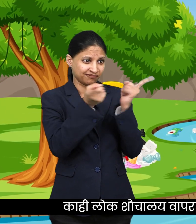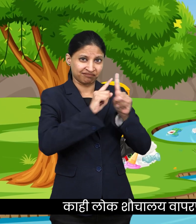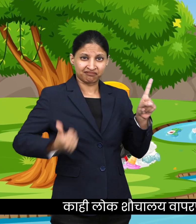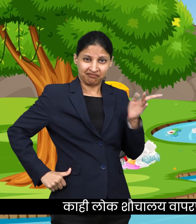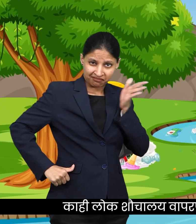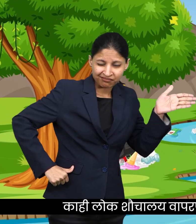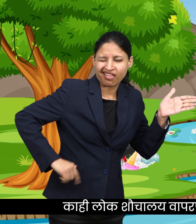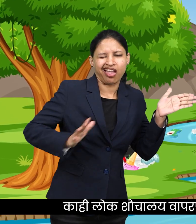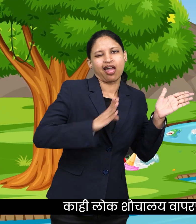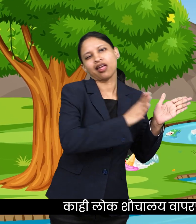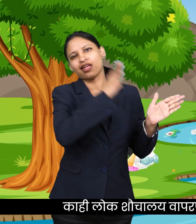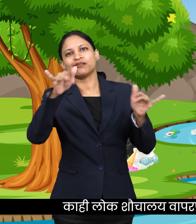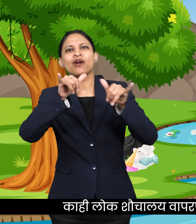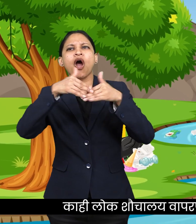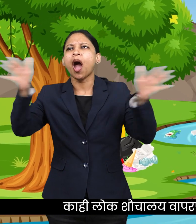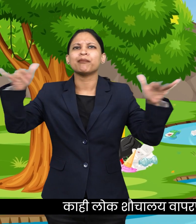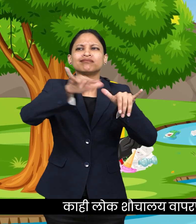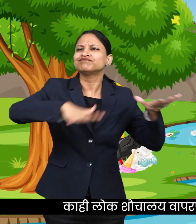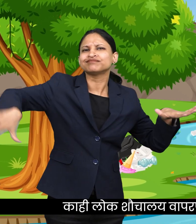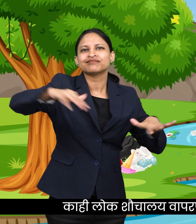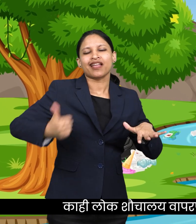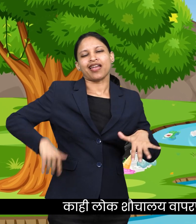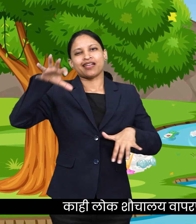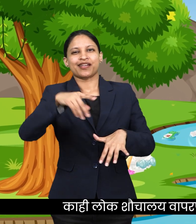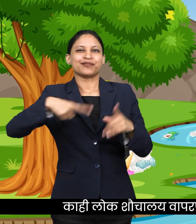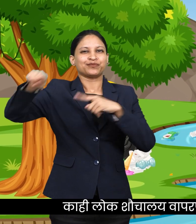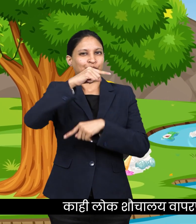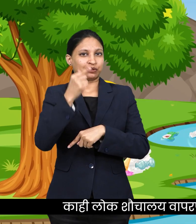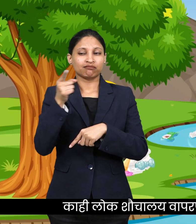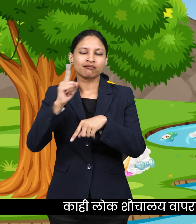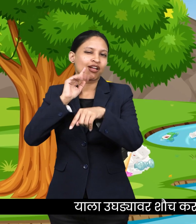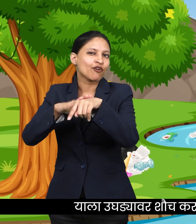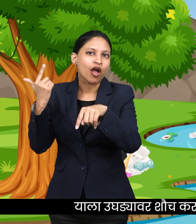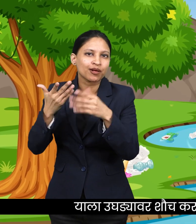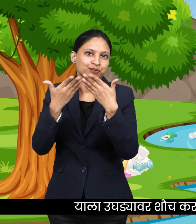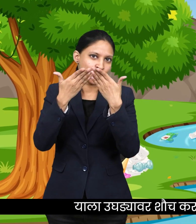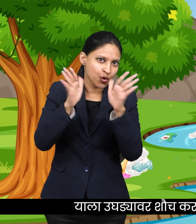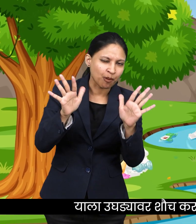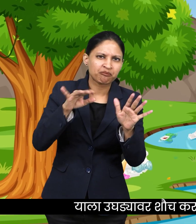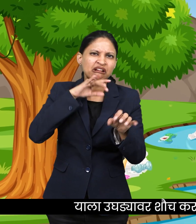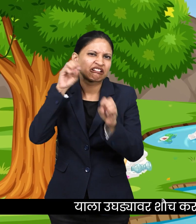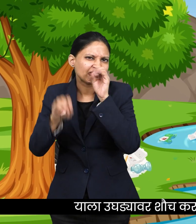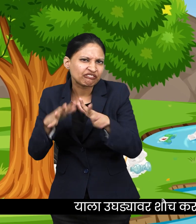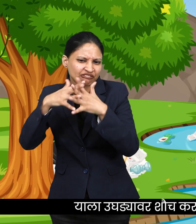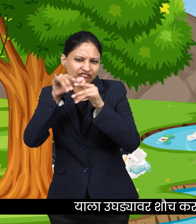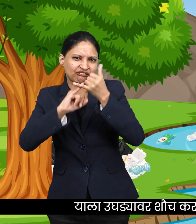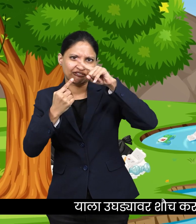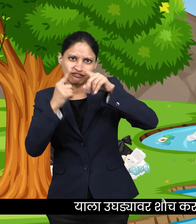चांगले नाही. काही लोक शौचालय वापरण्याऐवजी याला उघड्यावर शौच करणे